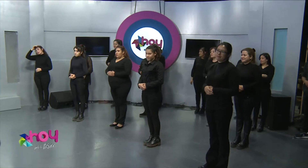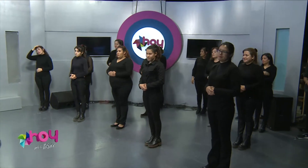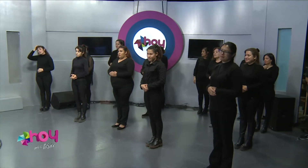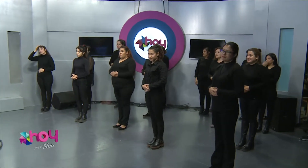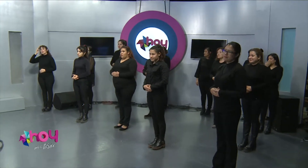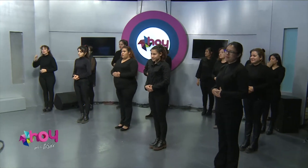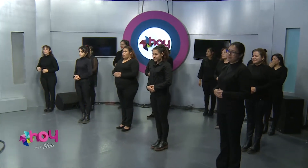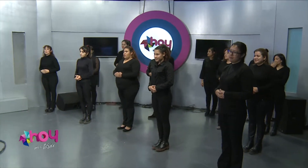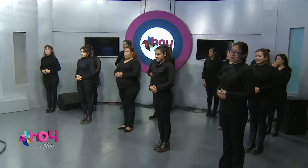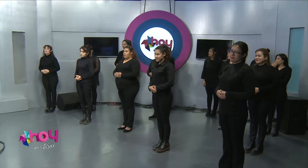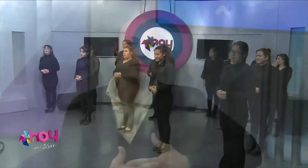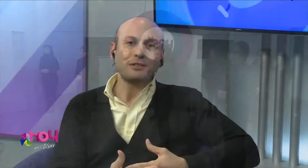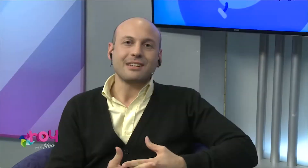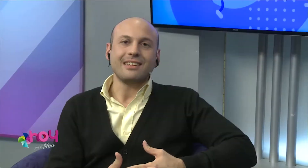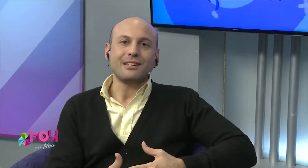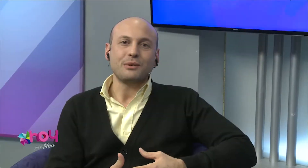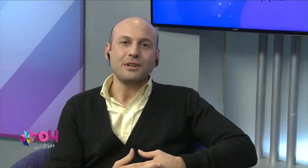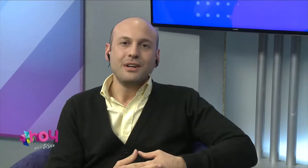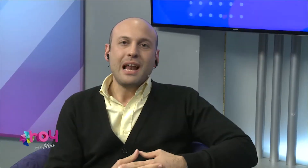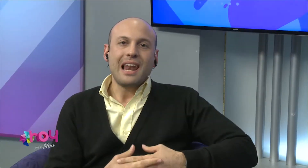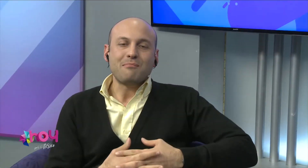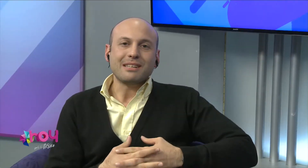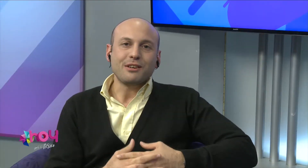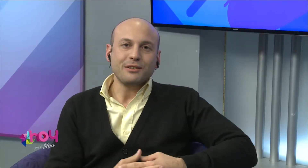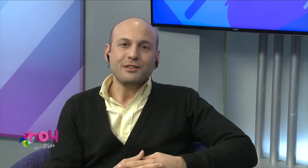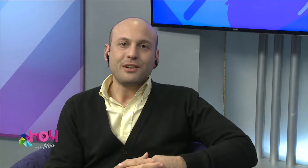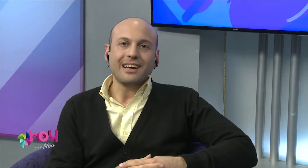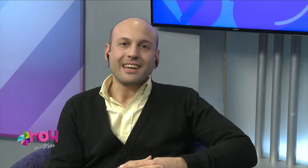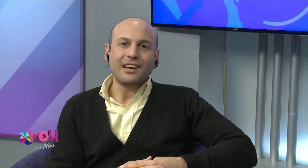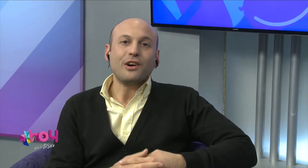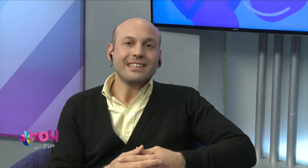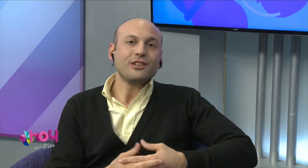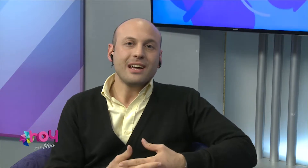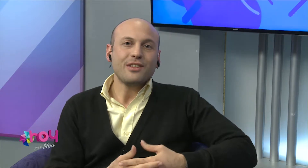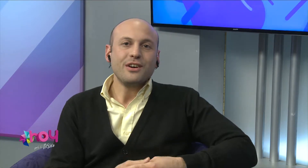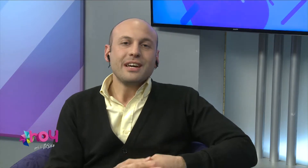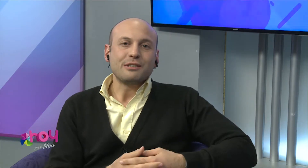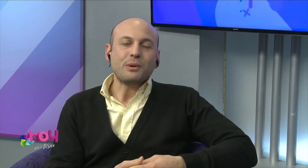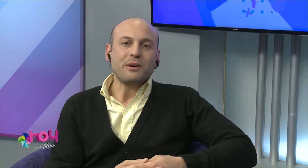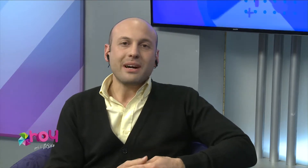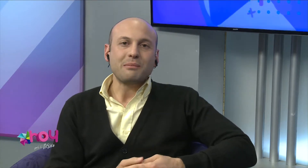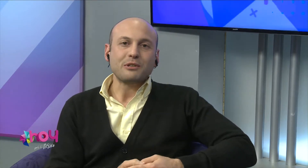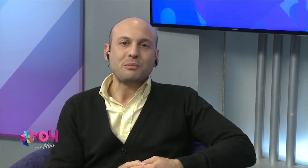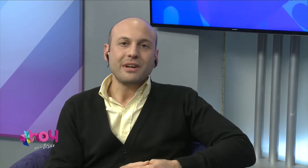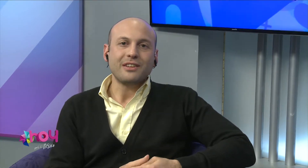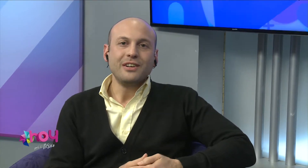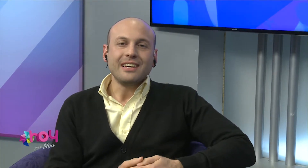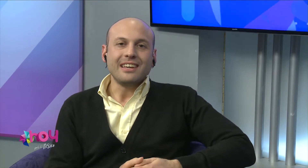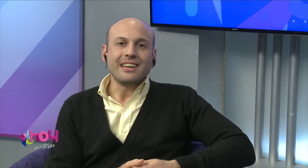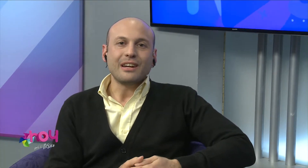pudieron vivenciar, como nosotros aquí en el estudio, la pasión con la que lo han entonado, en su lenguaje, por supuesto, y que era una